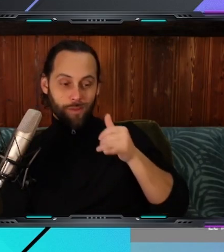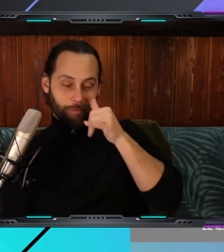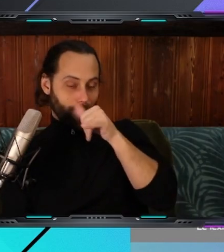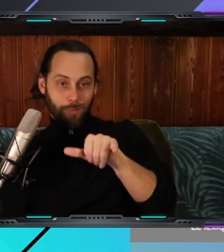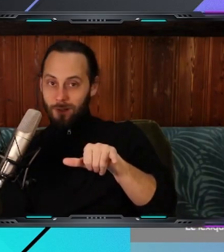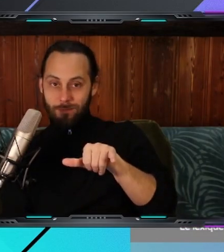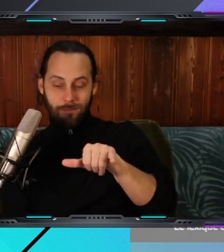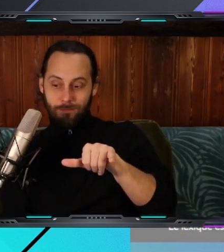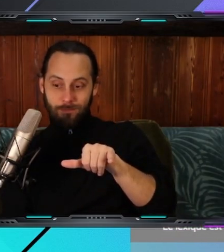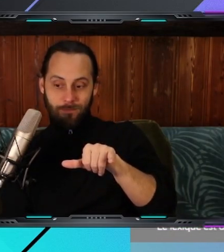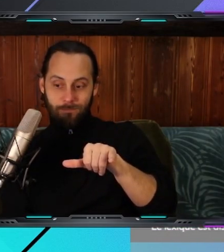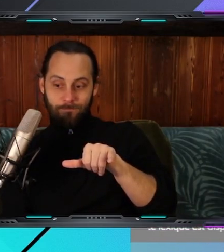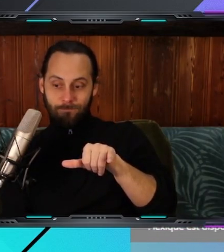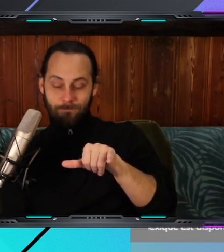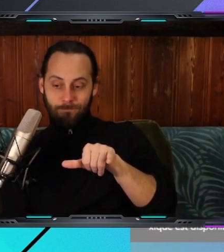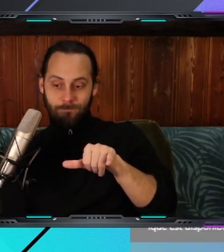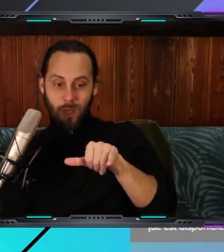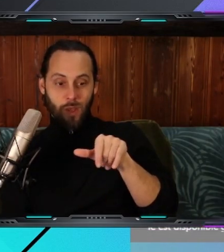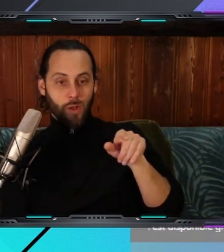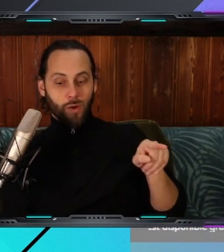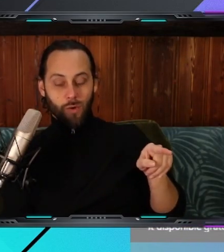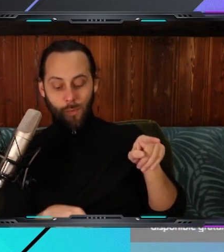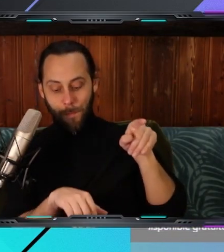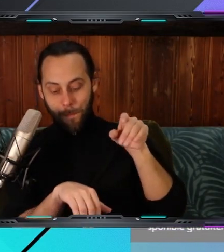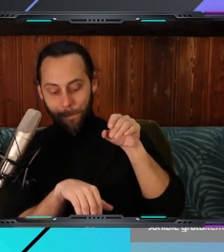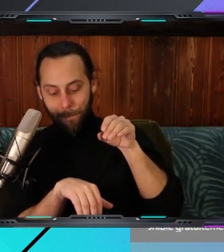Mais lui veut pas.